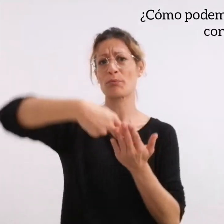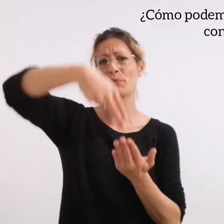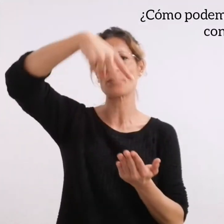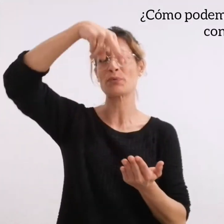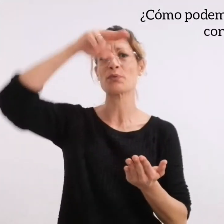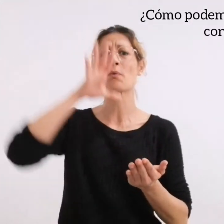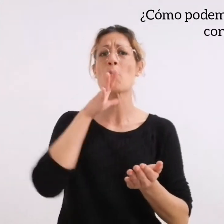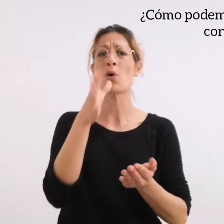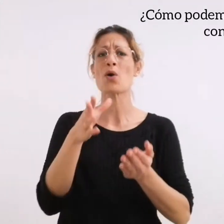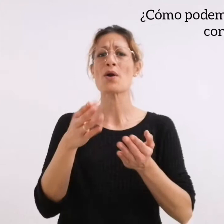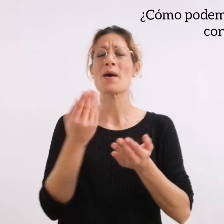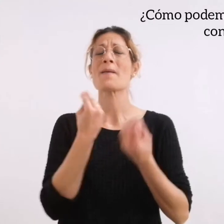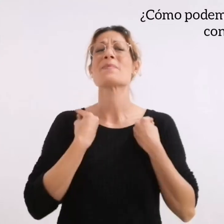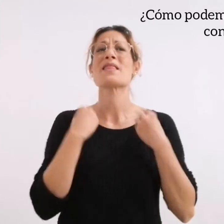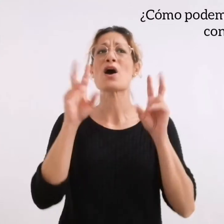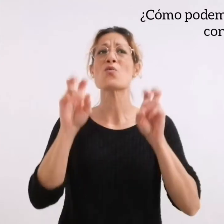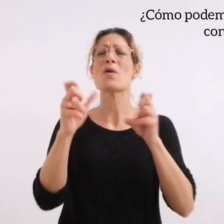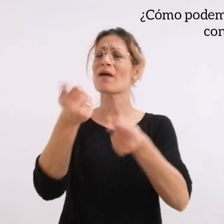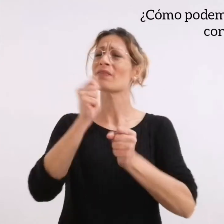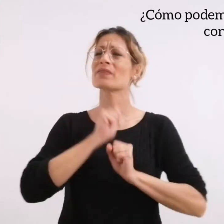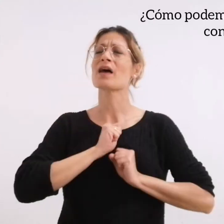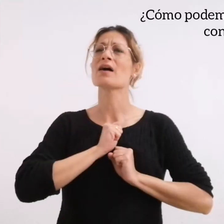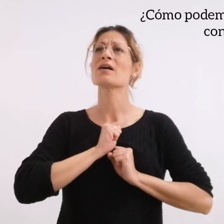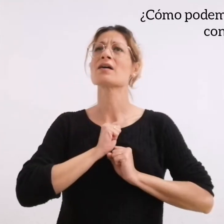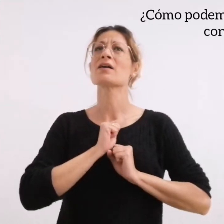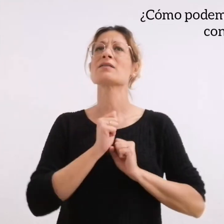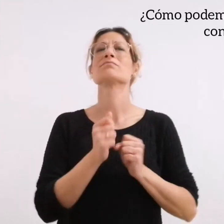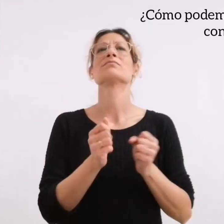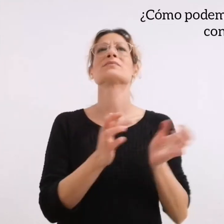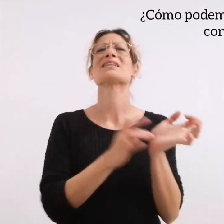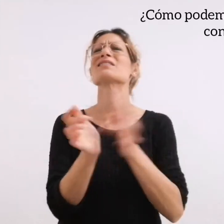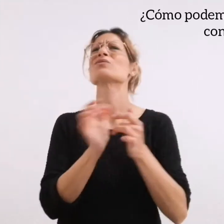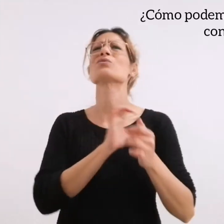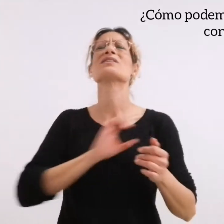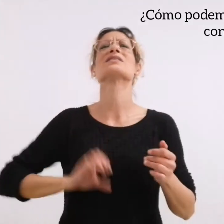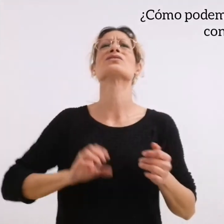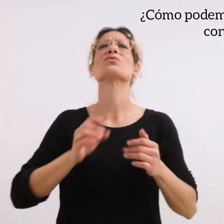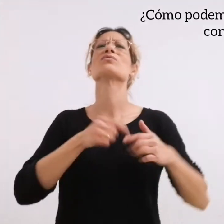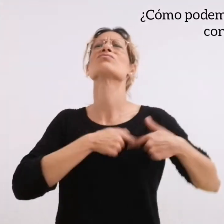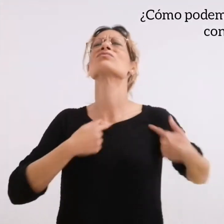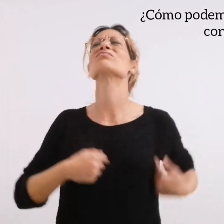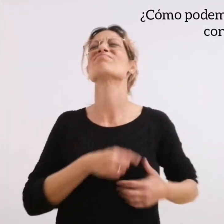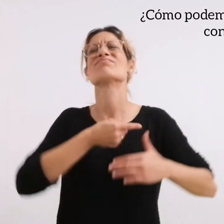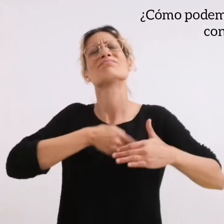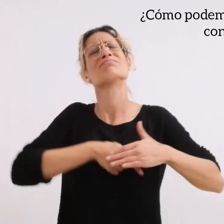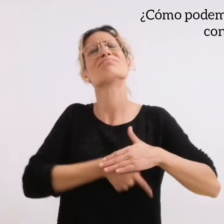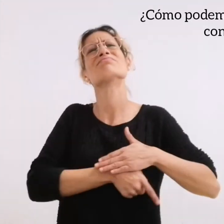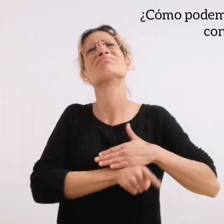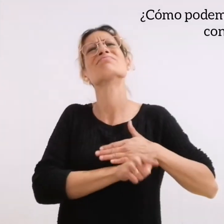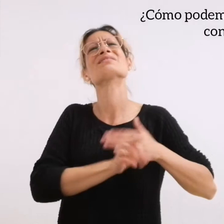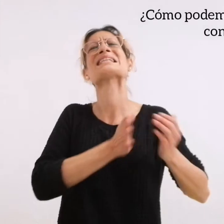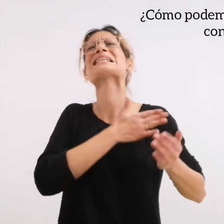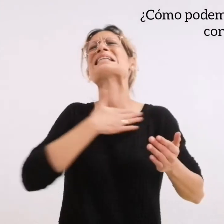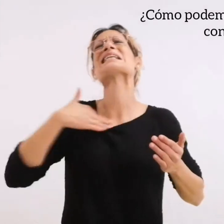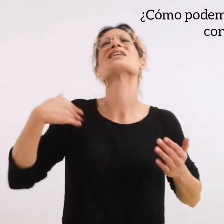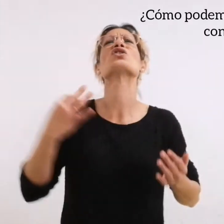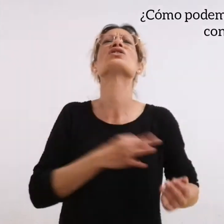Jesucristo, entra en mi corazón. Quiero que seas el Señor de mi vida. Desde este momento que mi